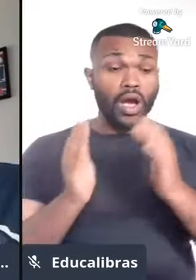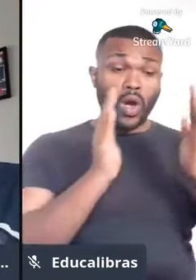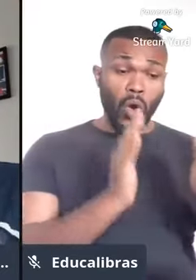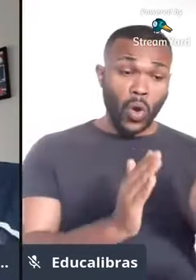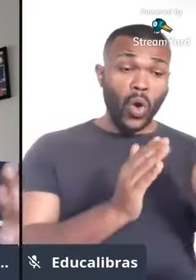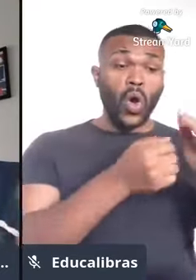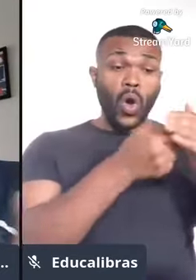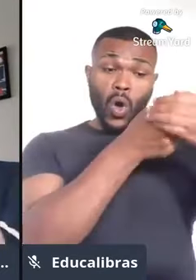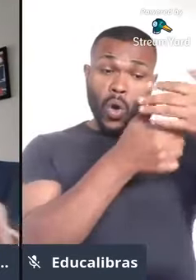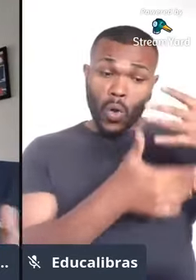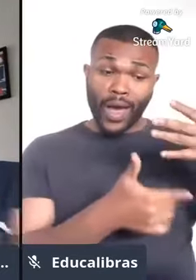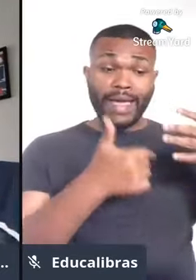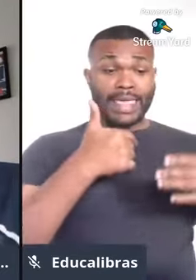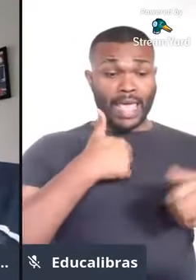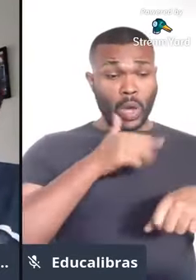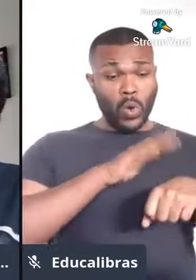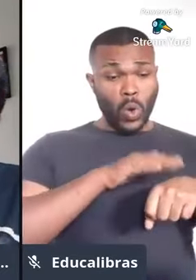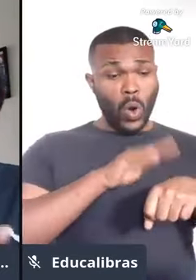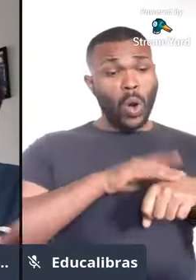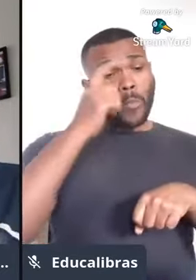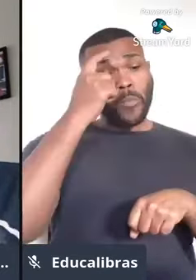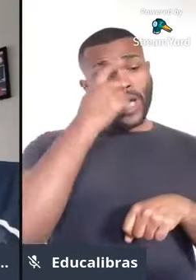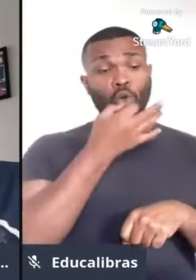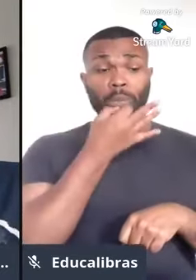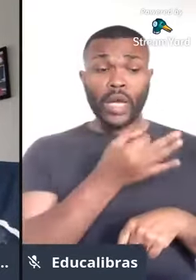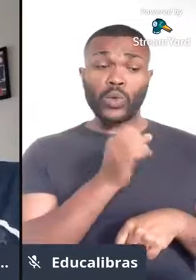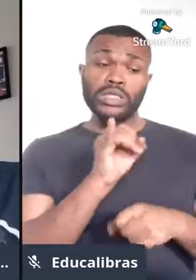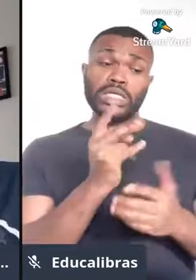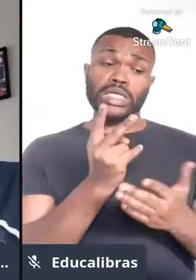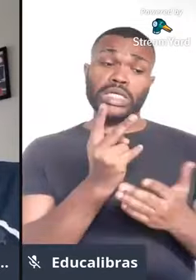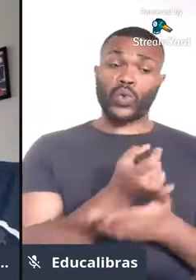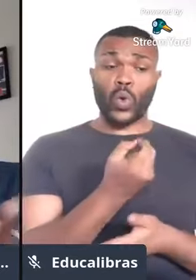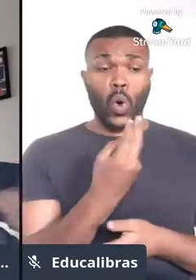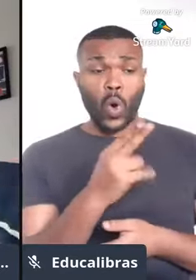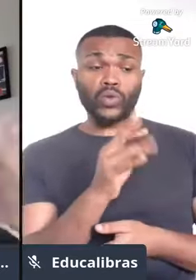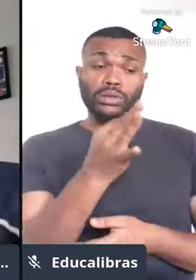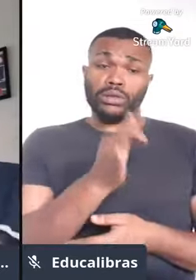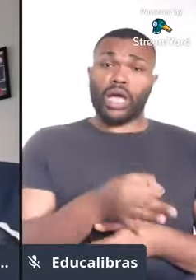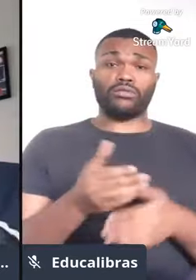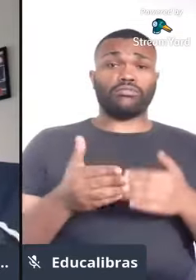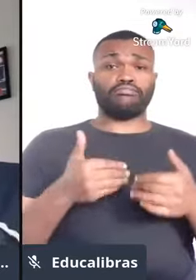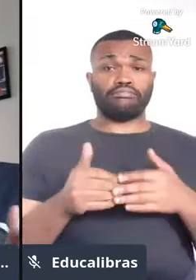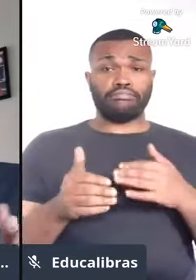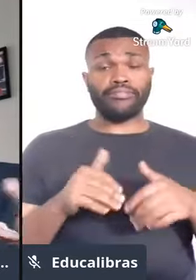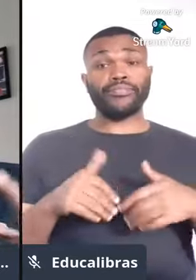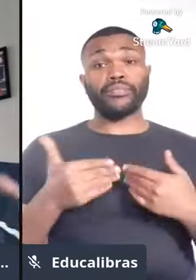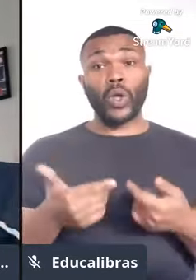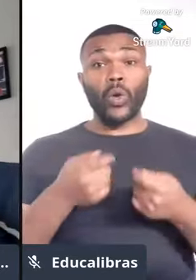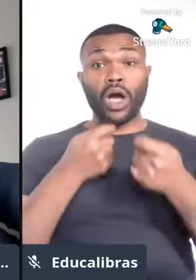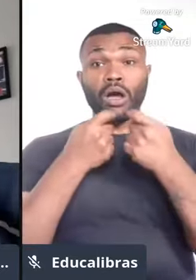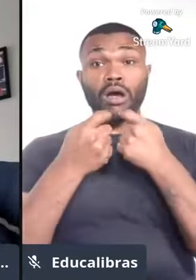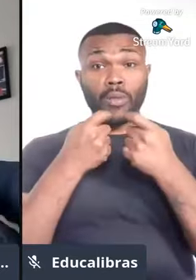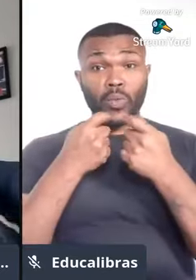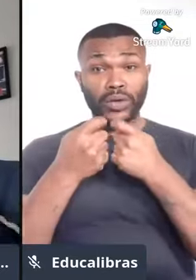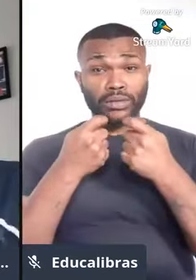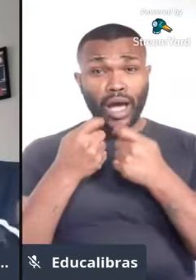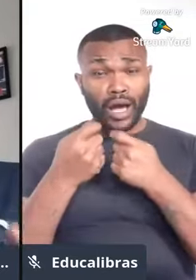fato, independentemente se eu estou certo ou errado. E as reportagens em si eram todas